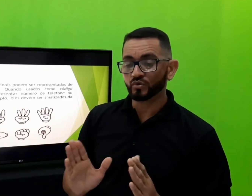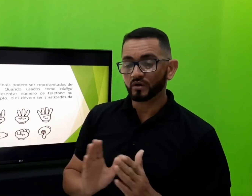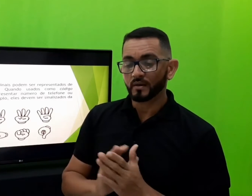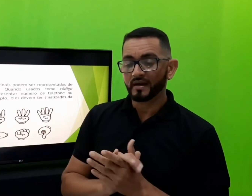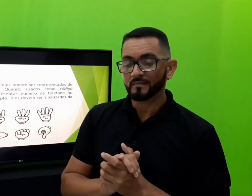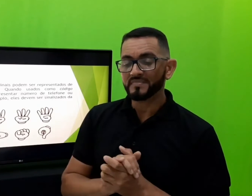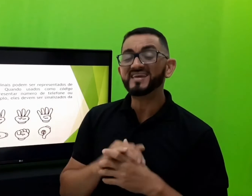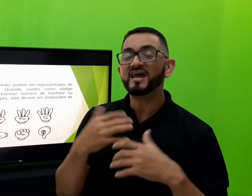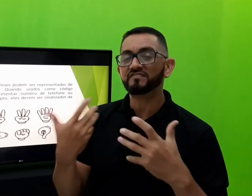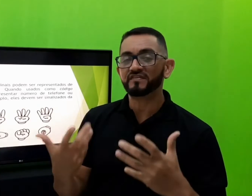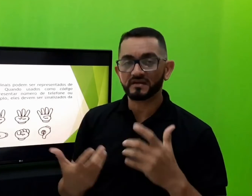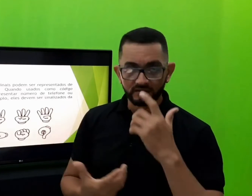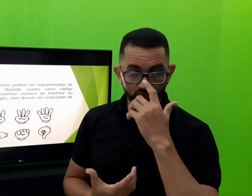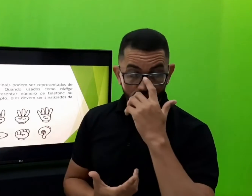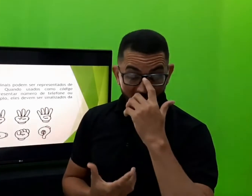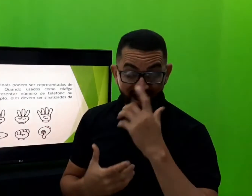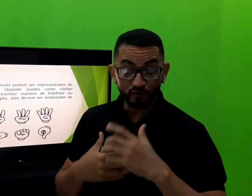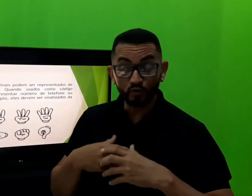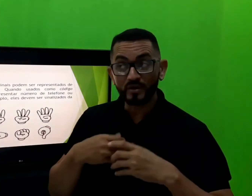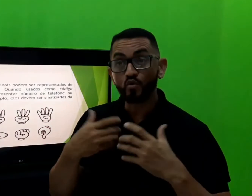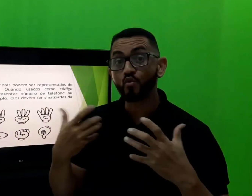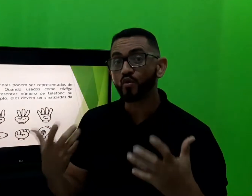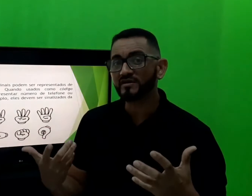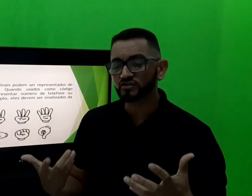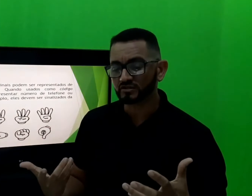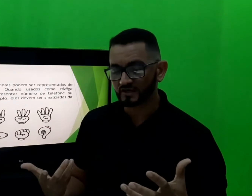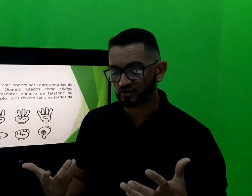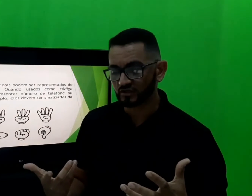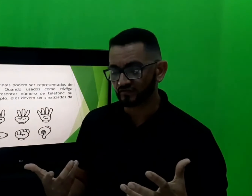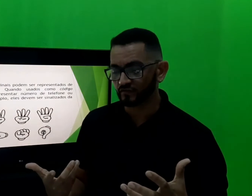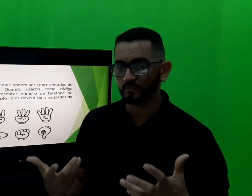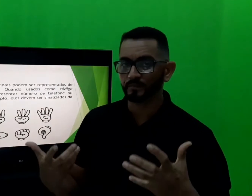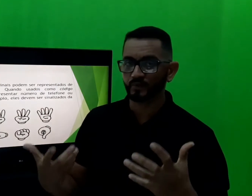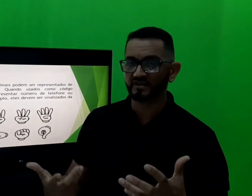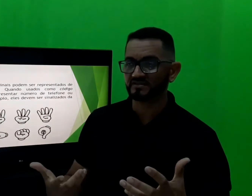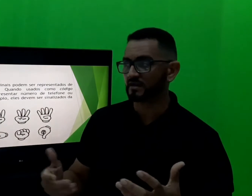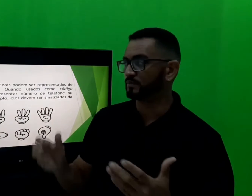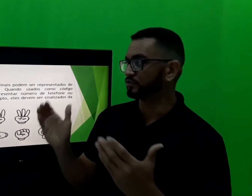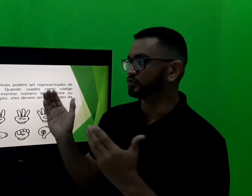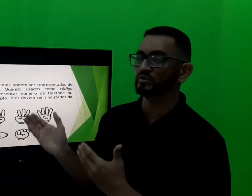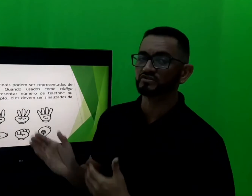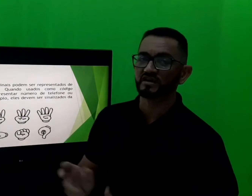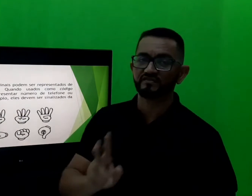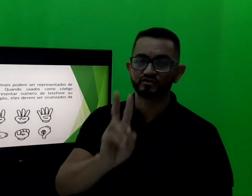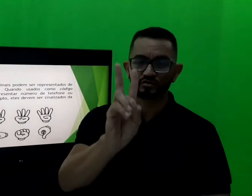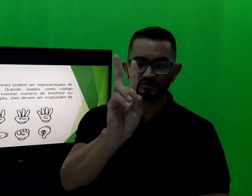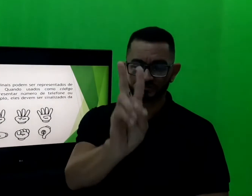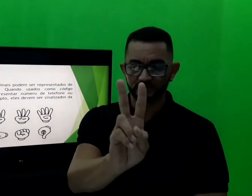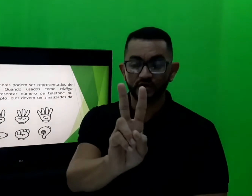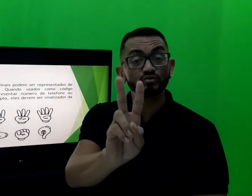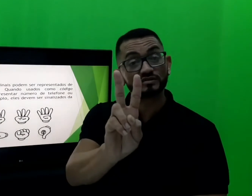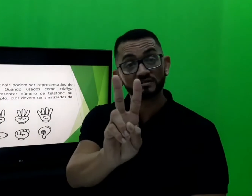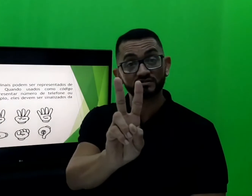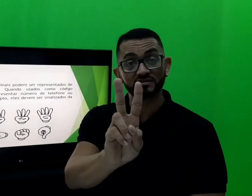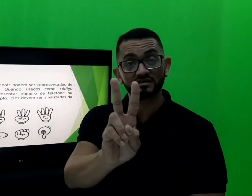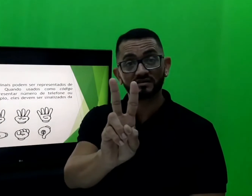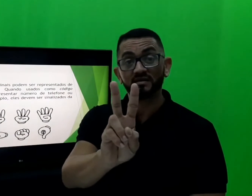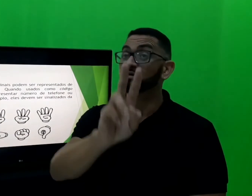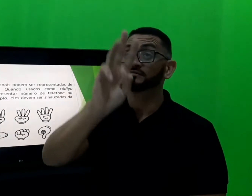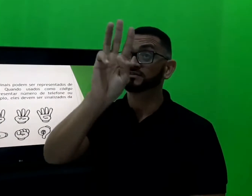estou me referindo a número quantitativo, por exemplo, 2 televisões, eu utilizo isso aqui,